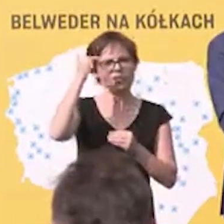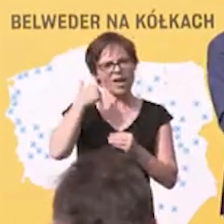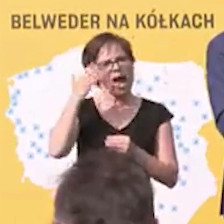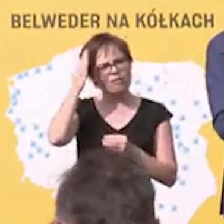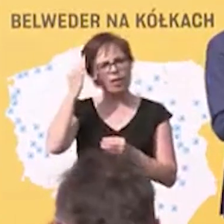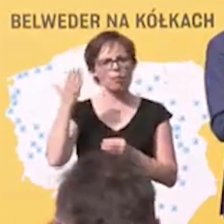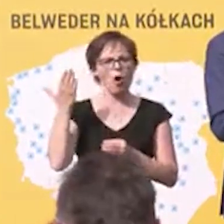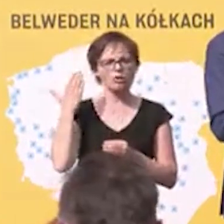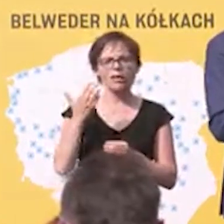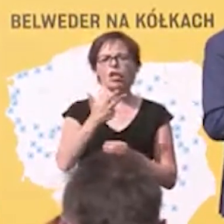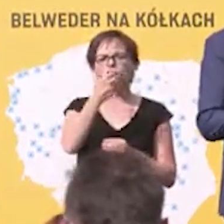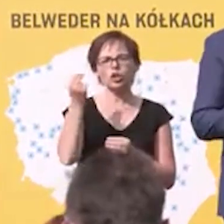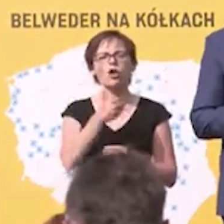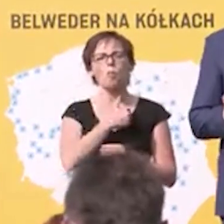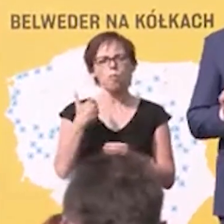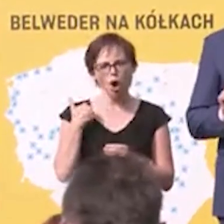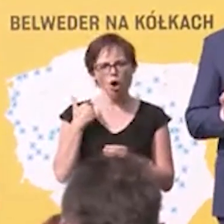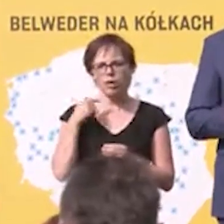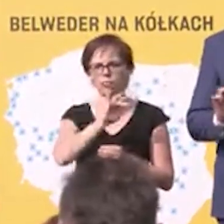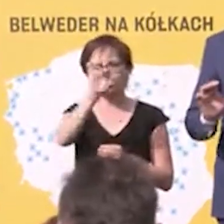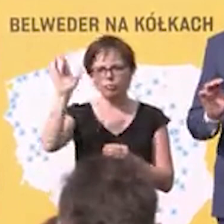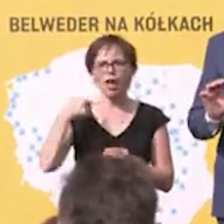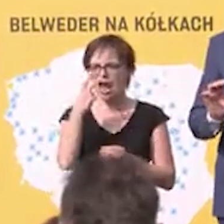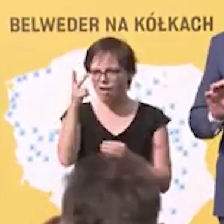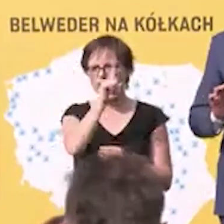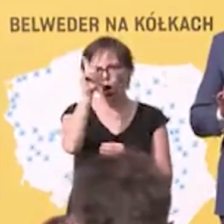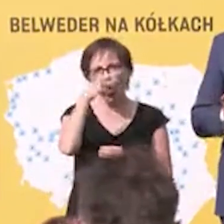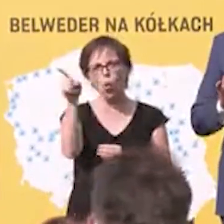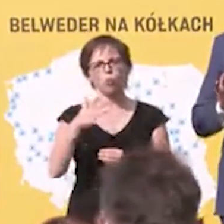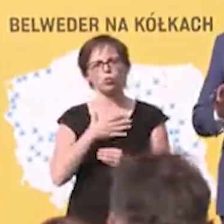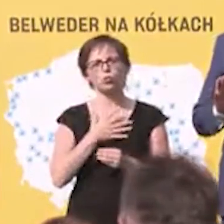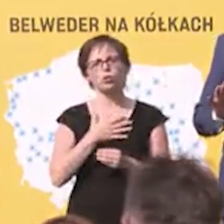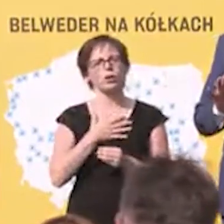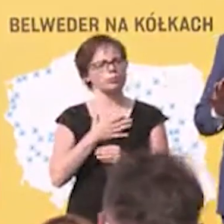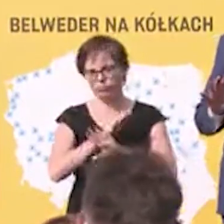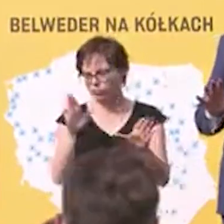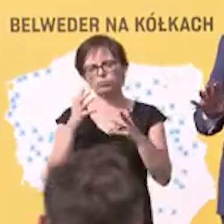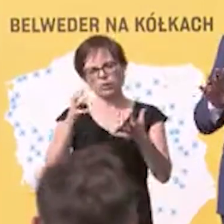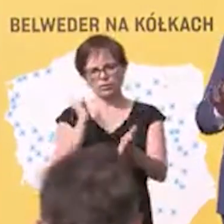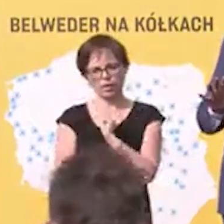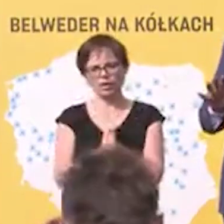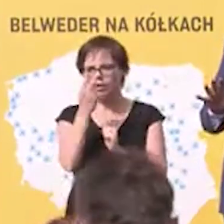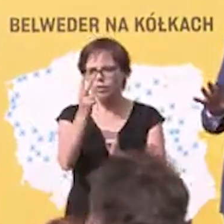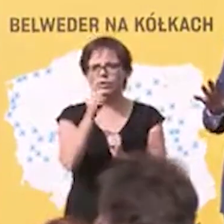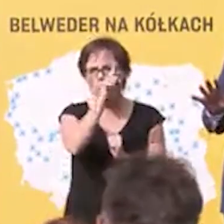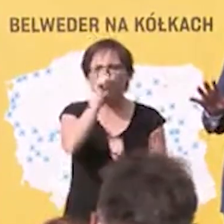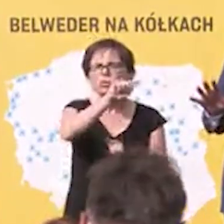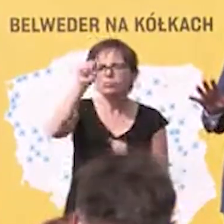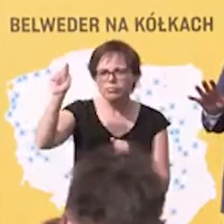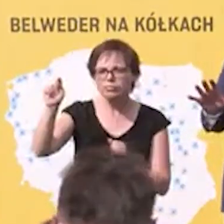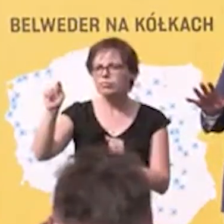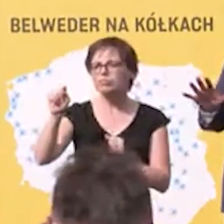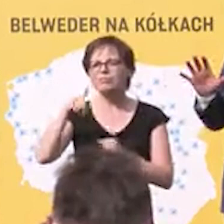przez ostatnie 3 dni po Polsce. Coś pękło. Coś się zmieniło. Coś takiego zaczyna dziać się w ludziach wszędzie tam, gdzie